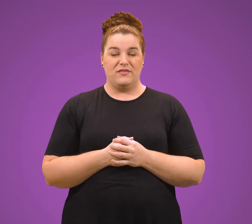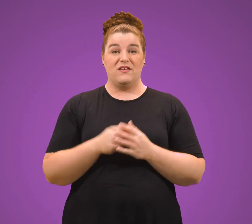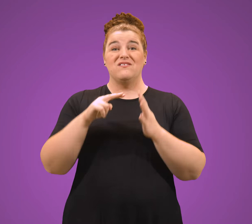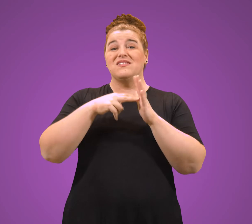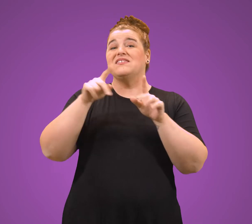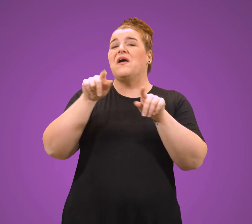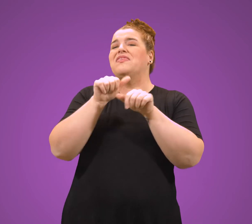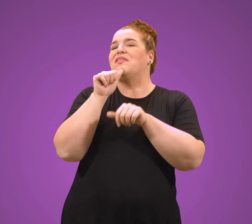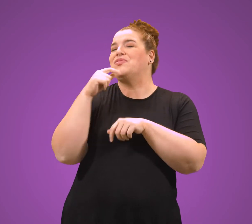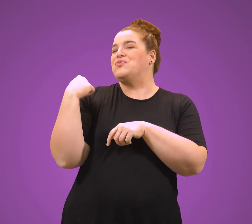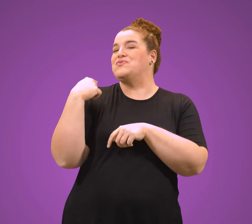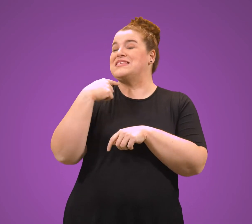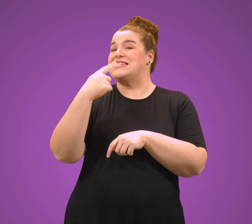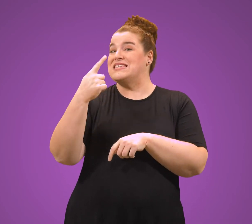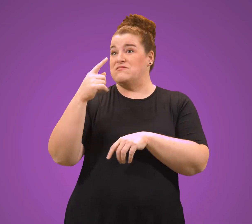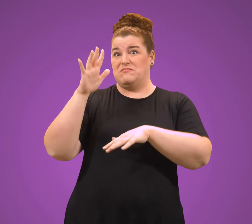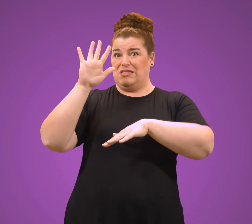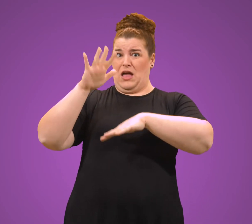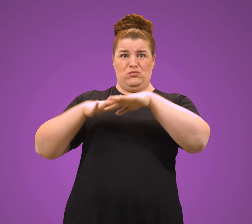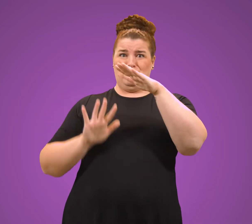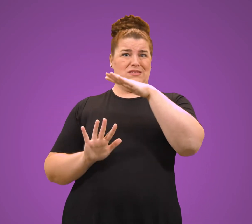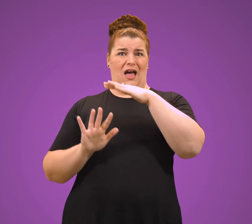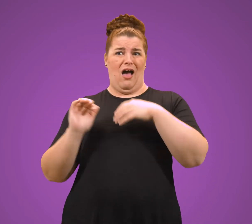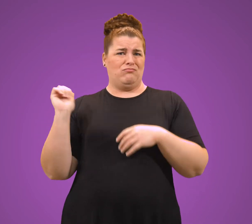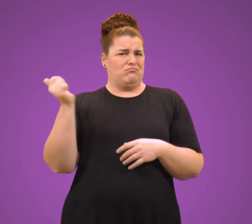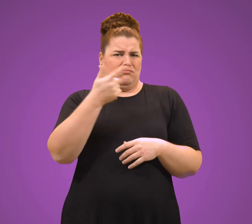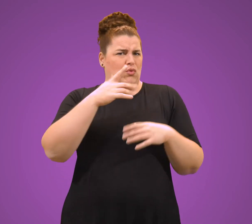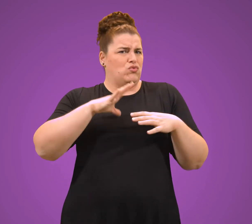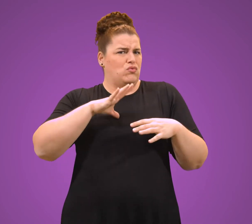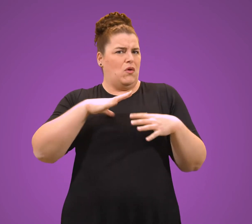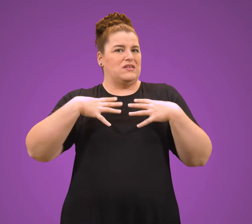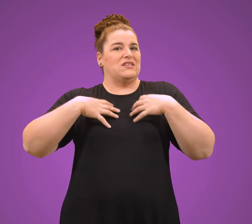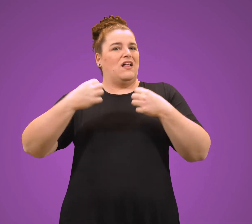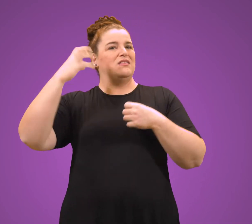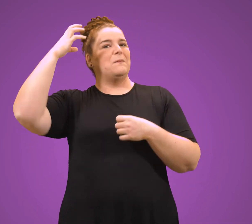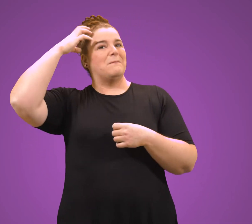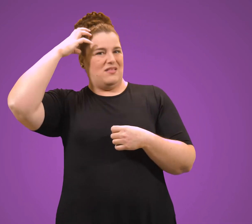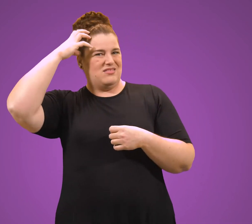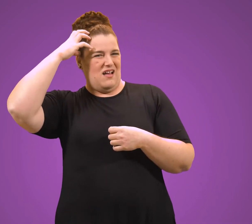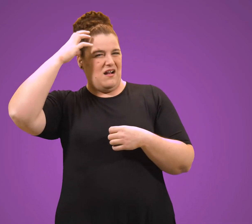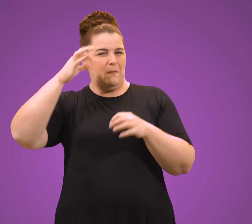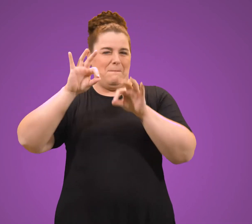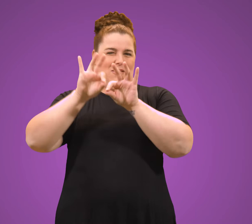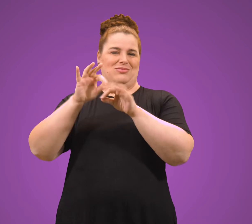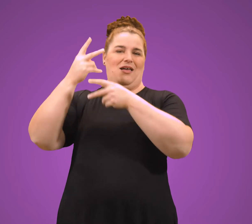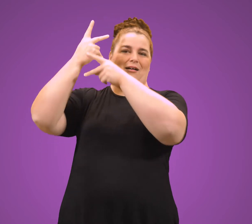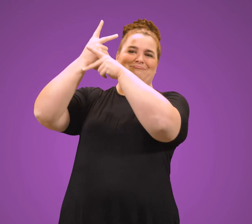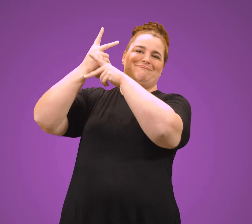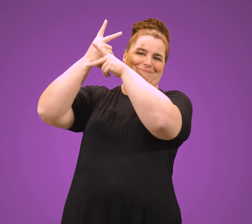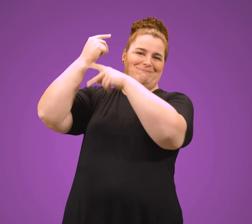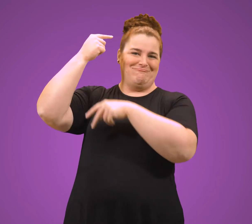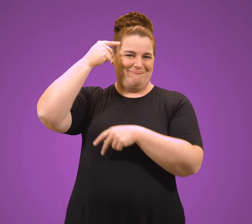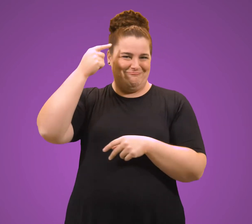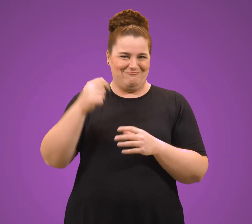Il n'y a donc pas de cette division de la personne sur 5 qui a une maladie mentale et le reste d'entre nous qui n'en ont pas.